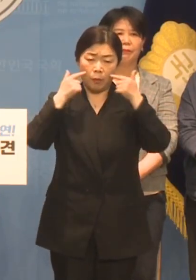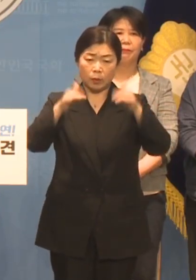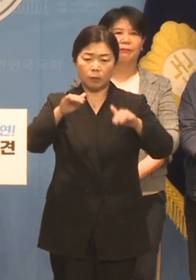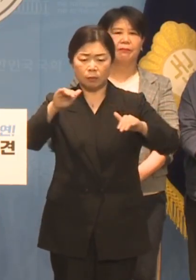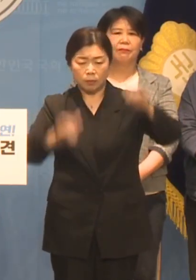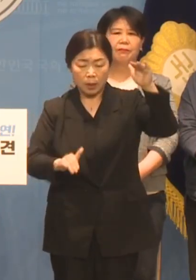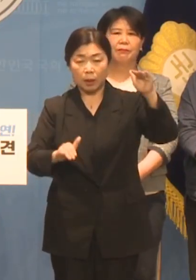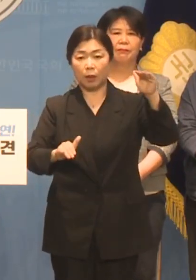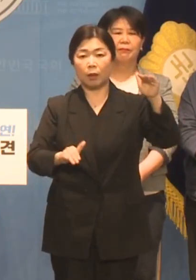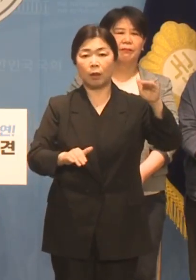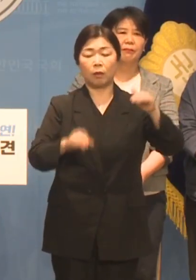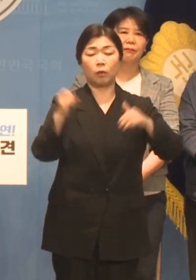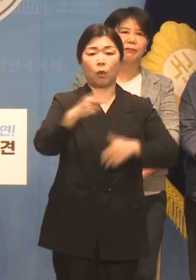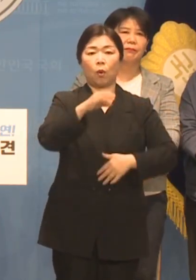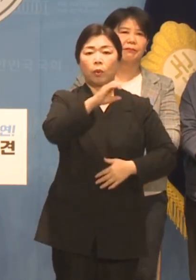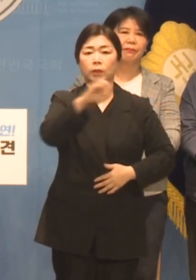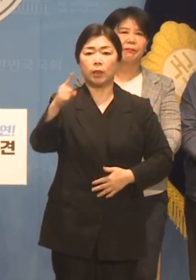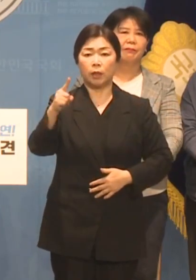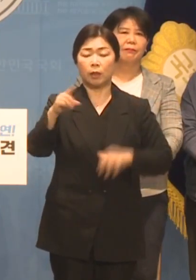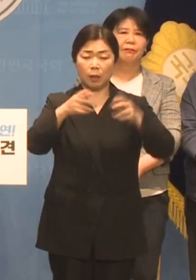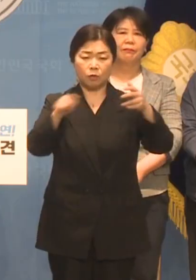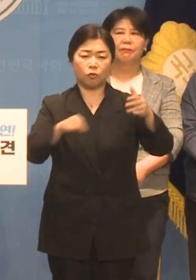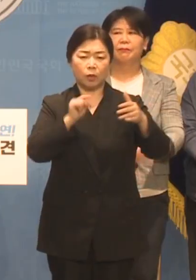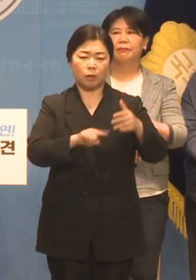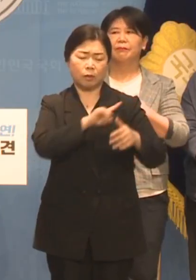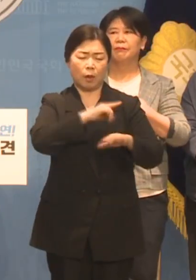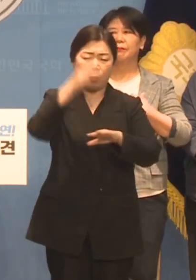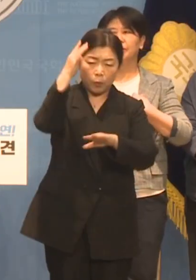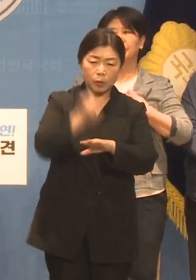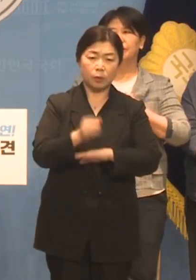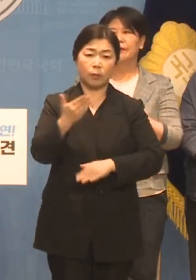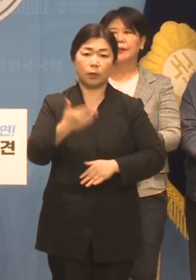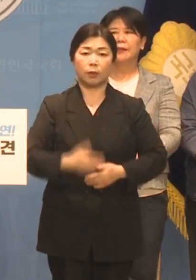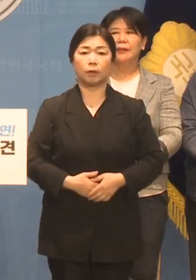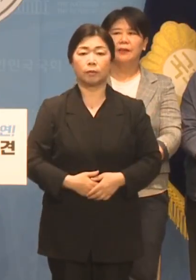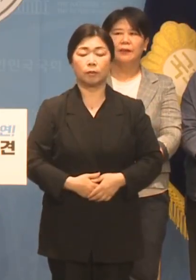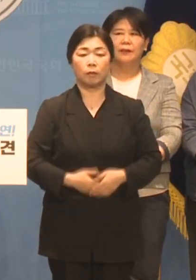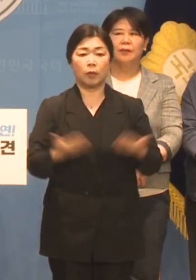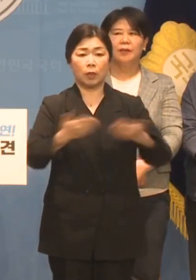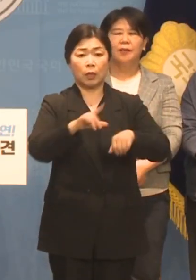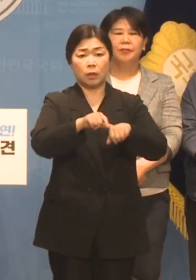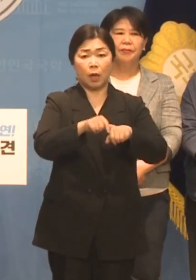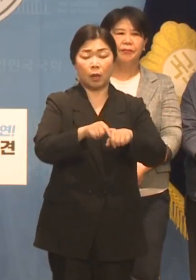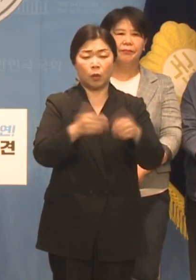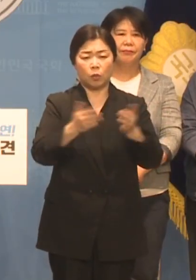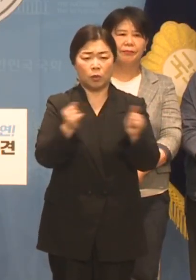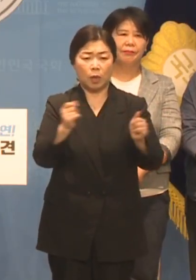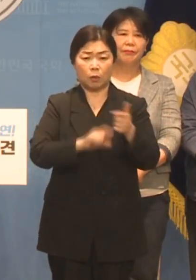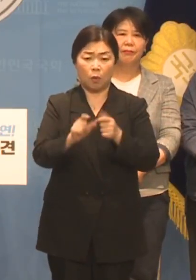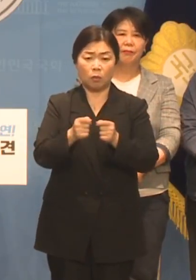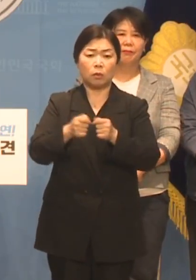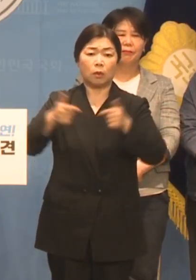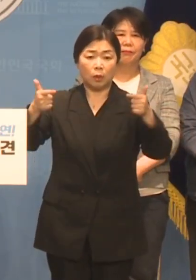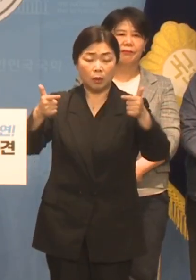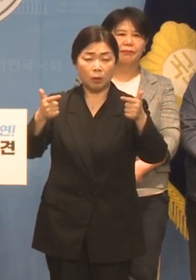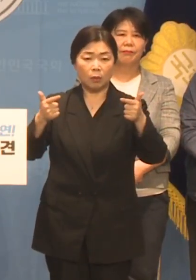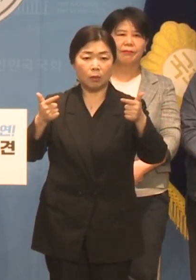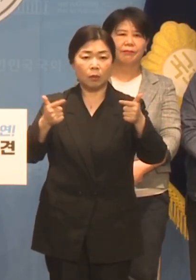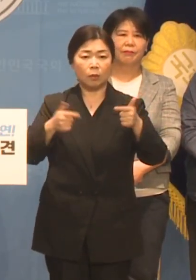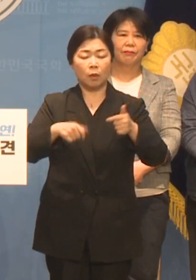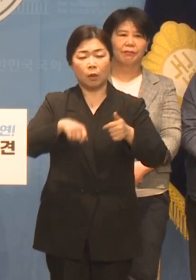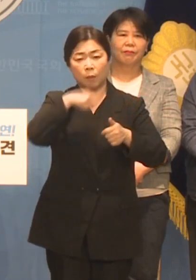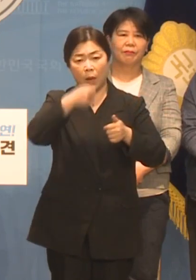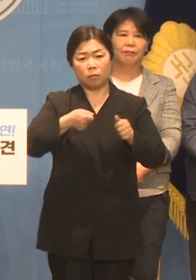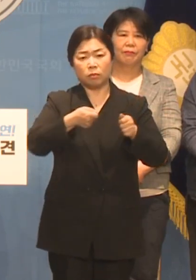중 부동의 꼴찌입니다. 여성 비정규직 노동자 중 단시간 시간대 노동자의 비율은 높아가고 있습니다. 급식